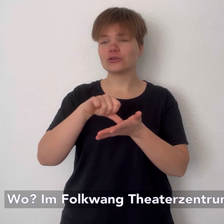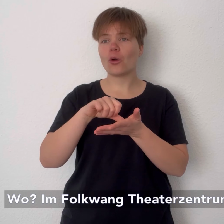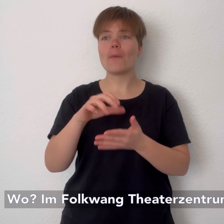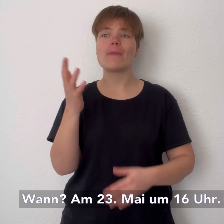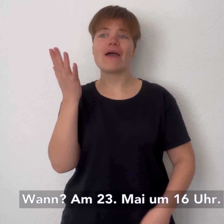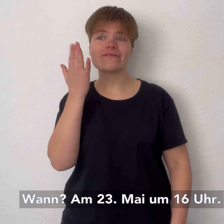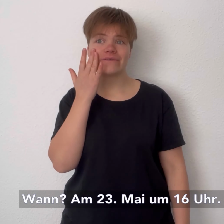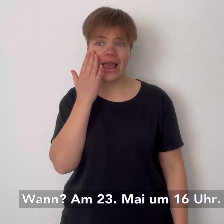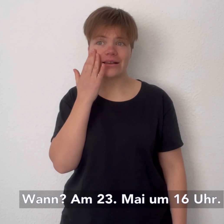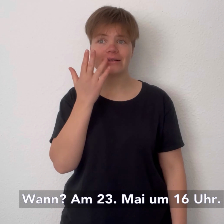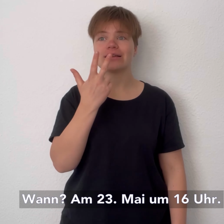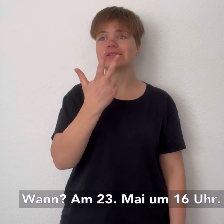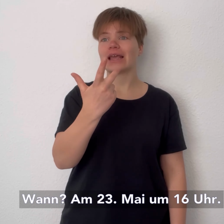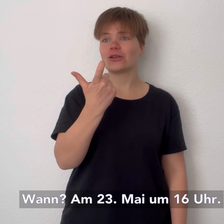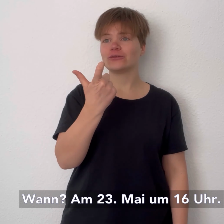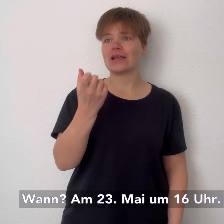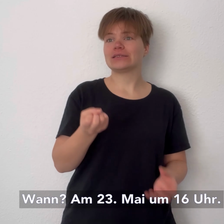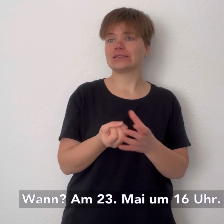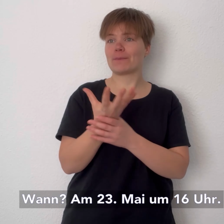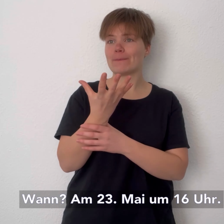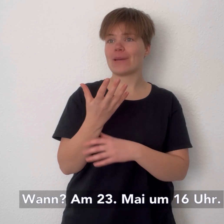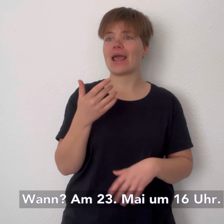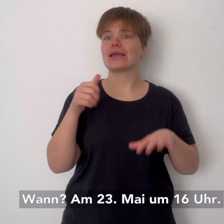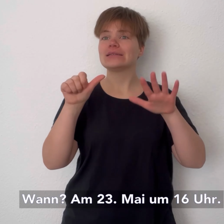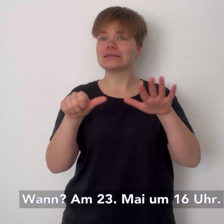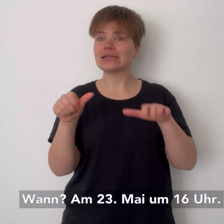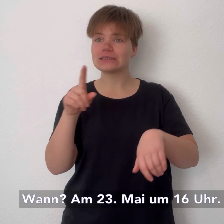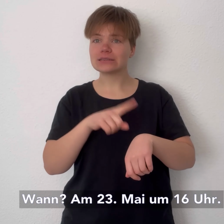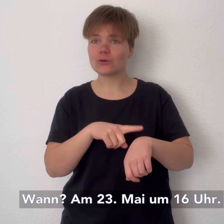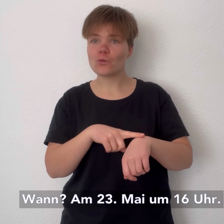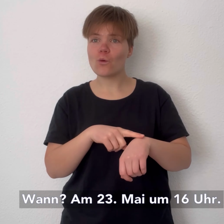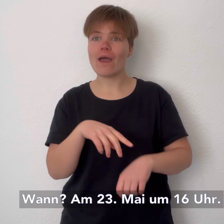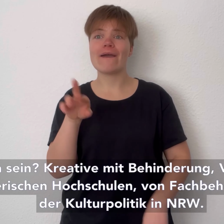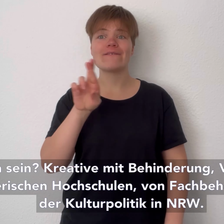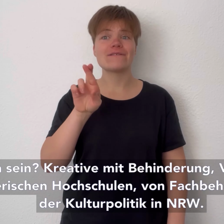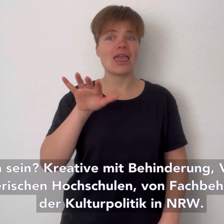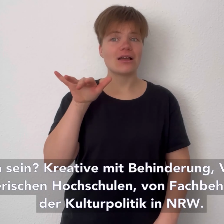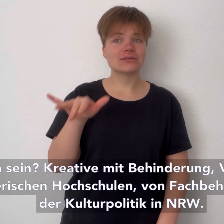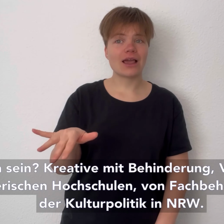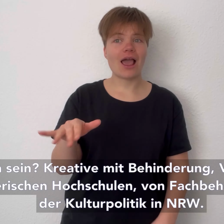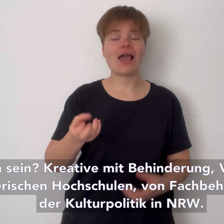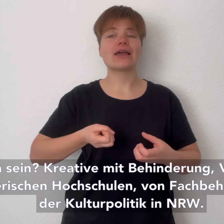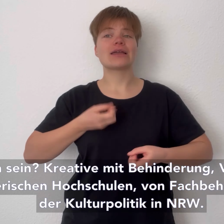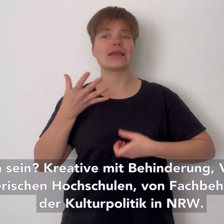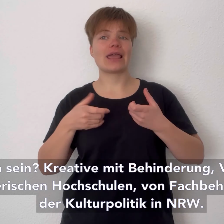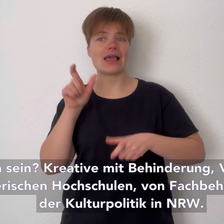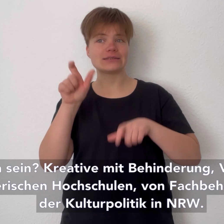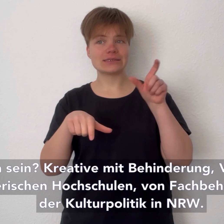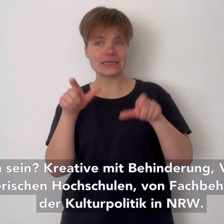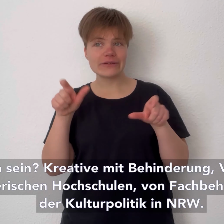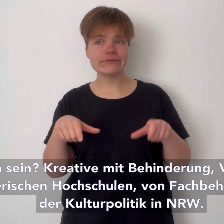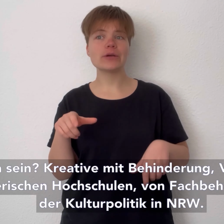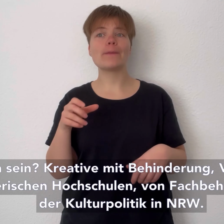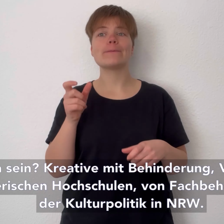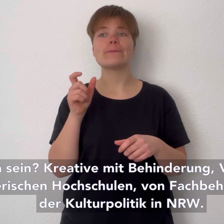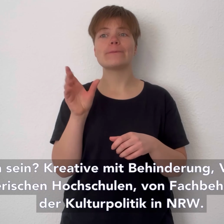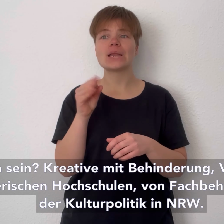Wann? Am 23. Mai um 16 Uhr. Wer wird da sein? Kreative mit Behinderung,